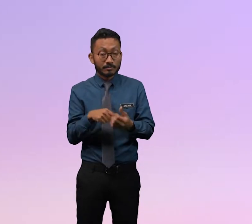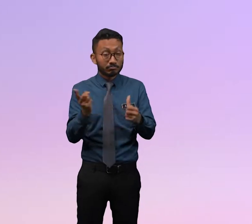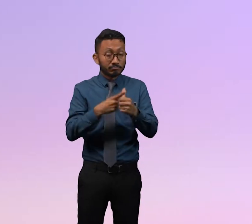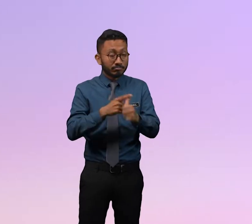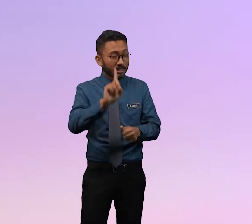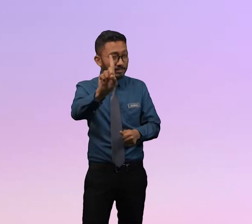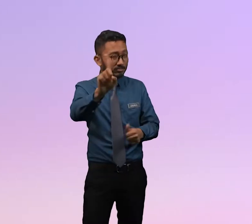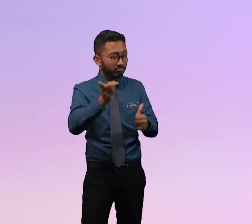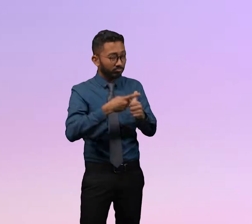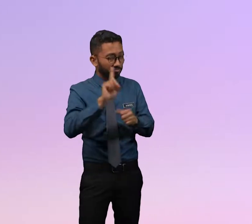Pertama,